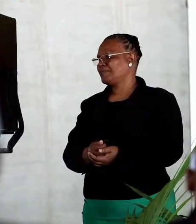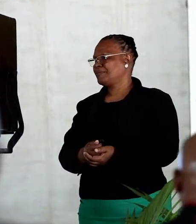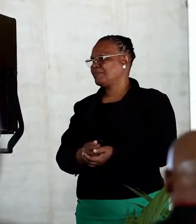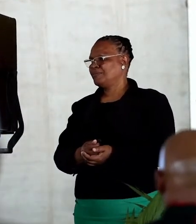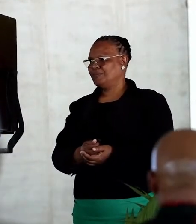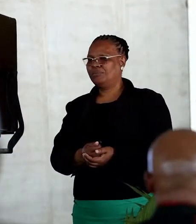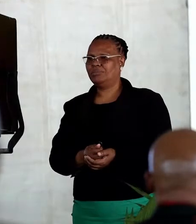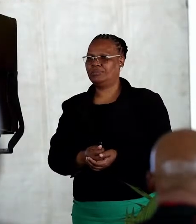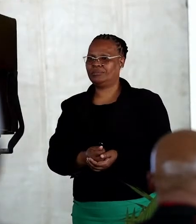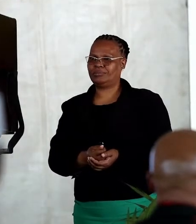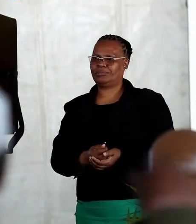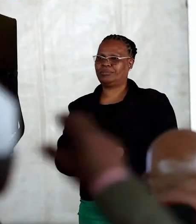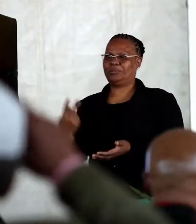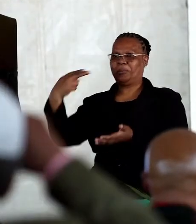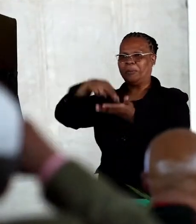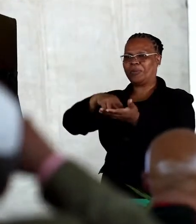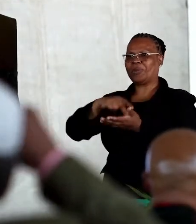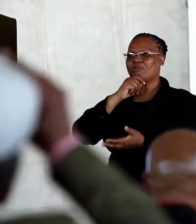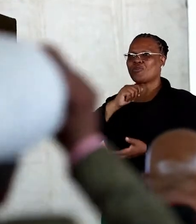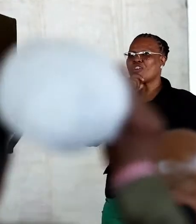sothule nebinqwaza entloko